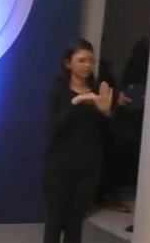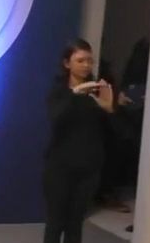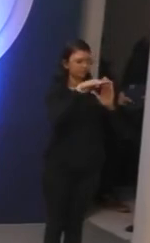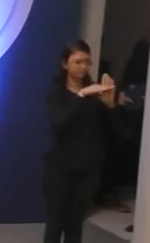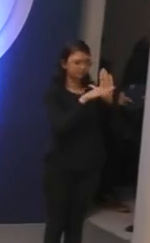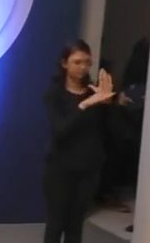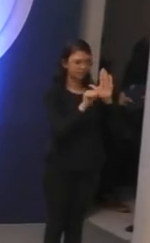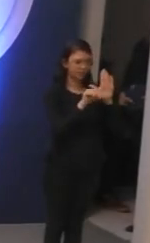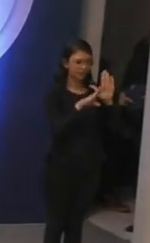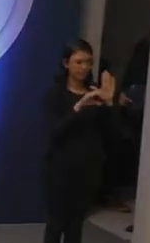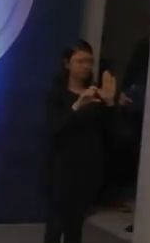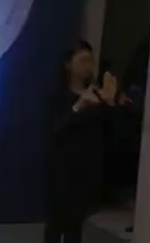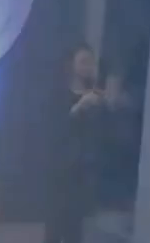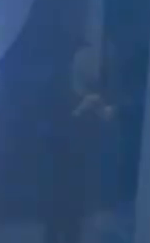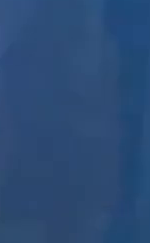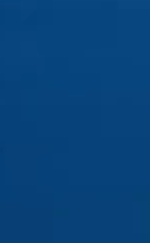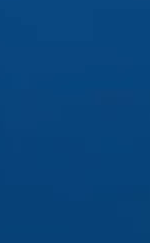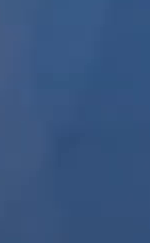são...